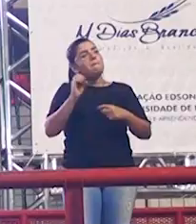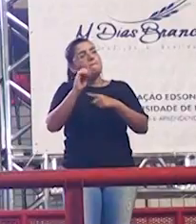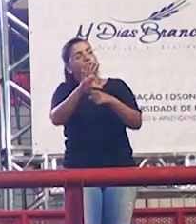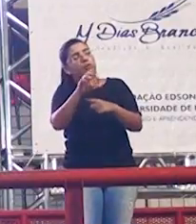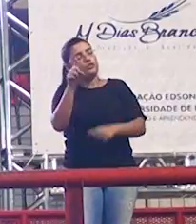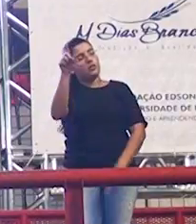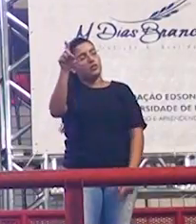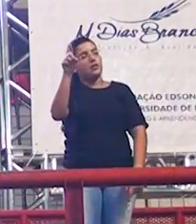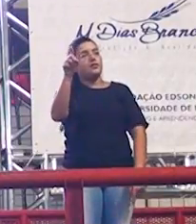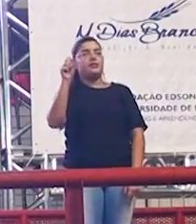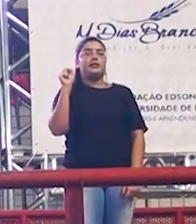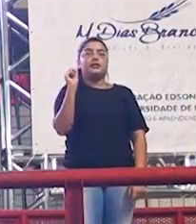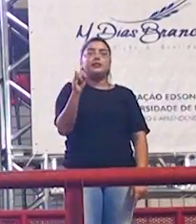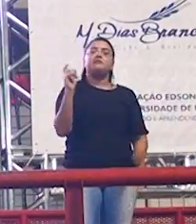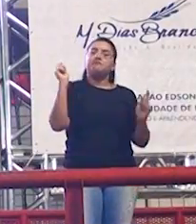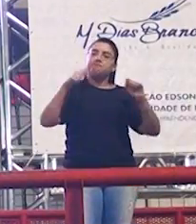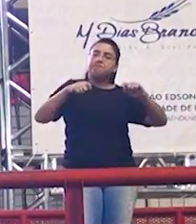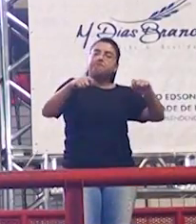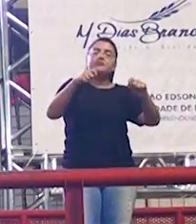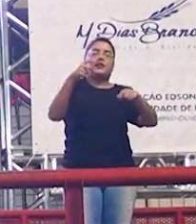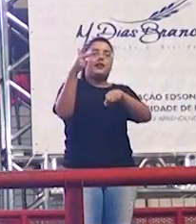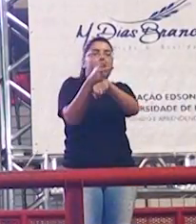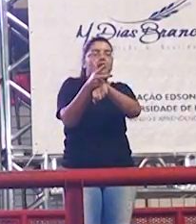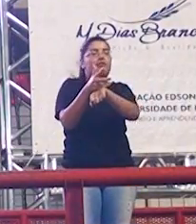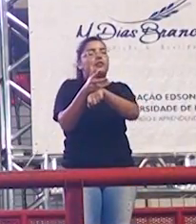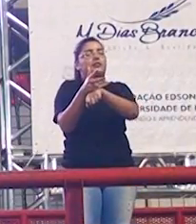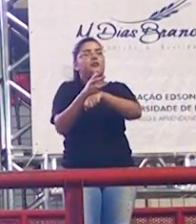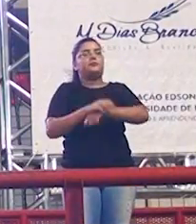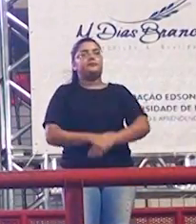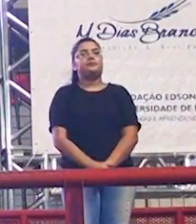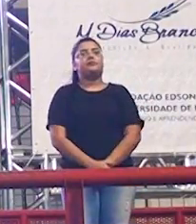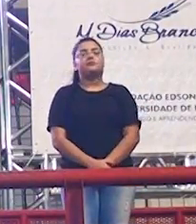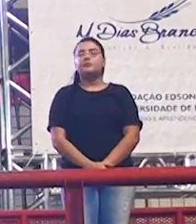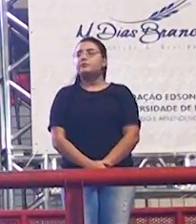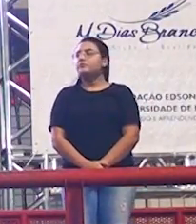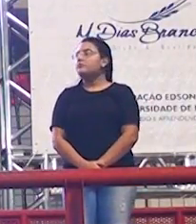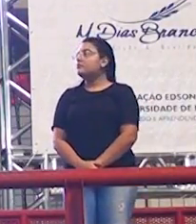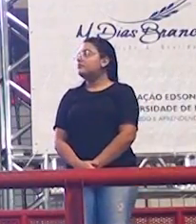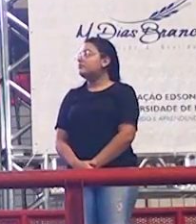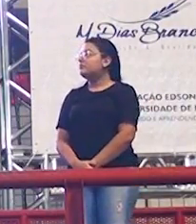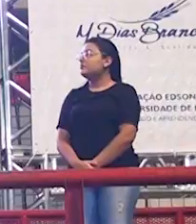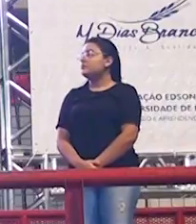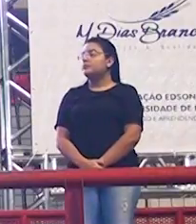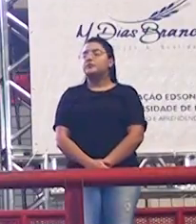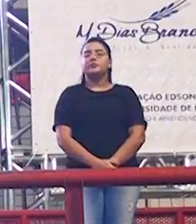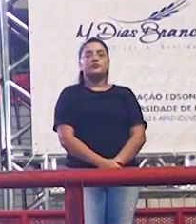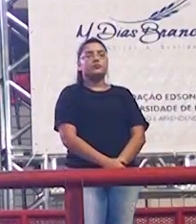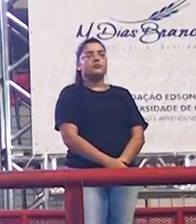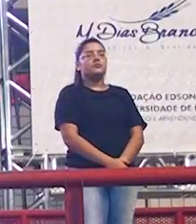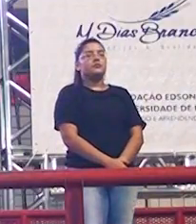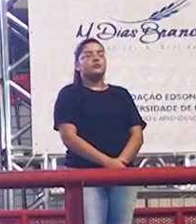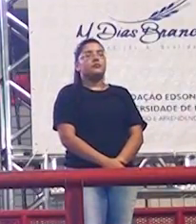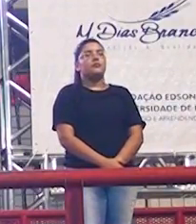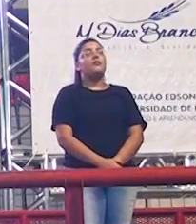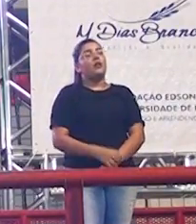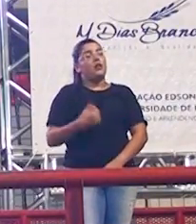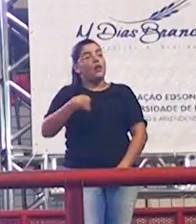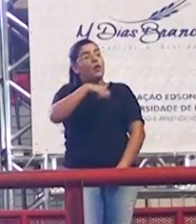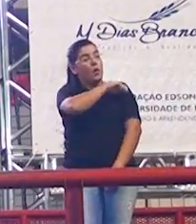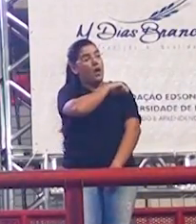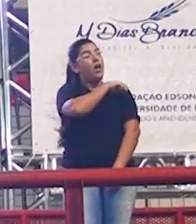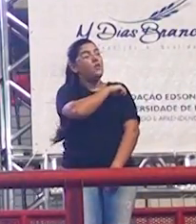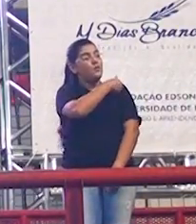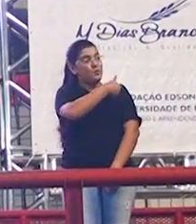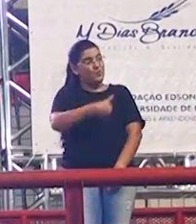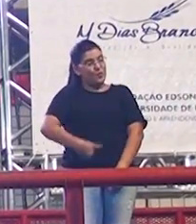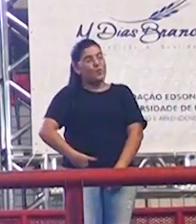lá, que à medida do possível a gente vai gravando aquilo que vocês também precisam, né? Eu fui aluno de escola pública, sei da